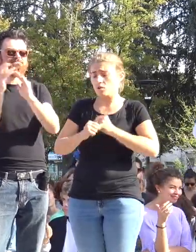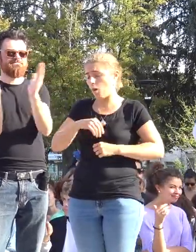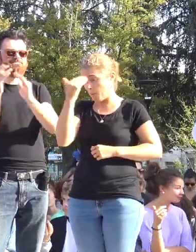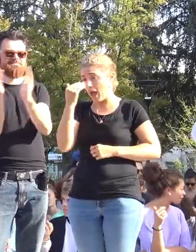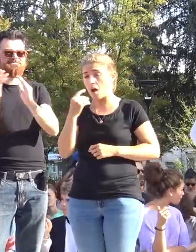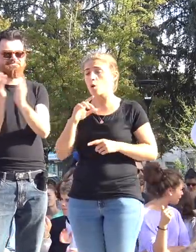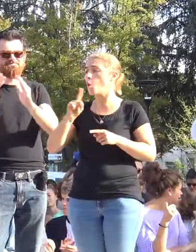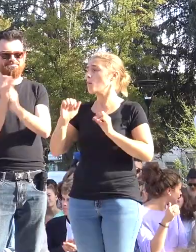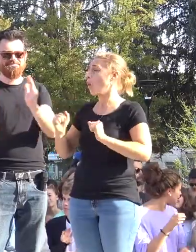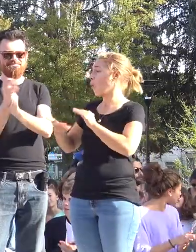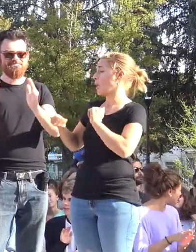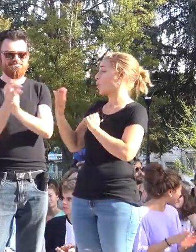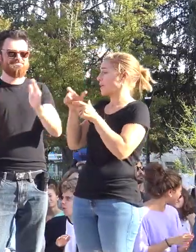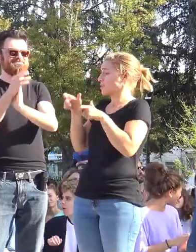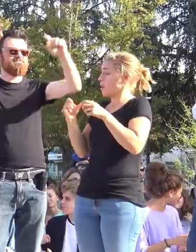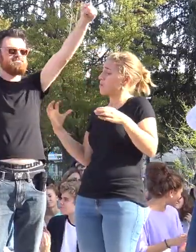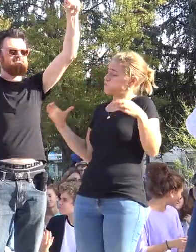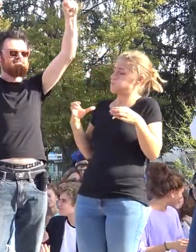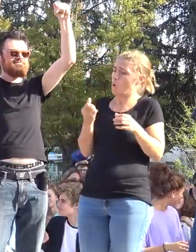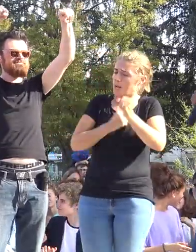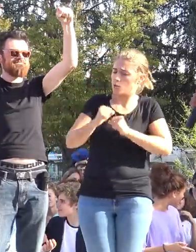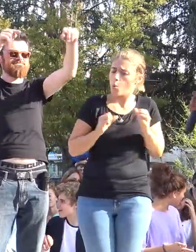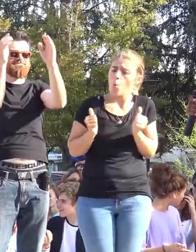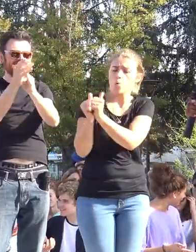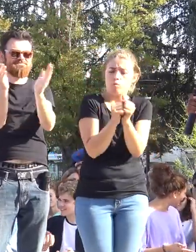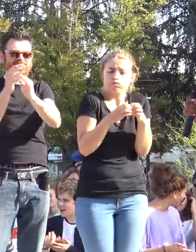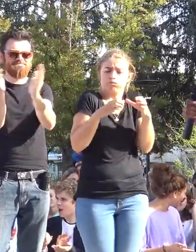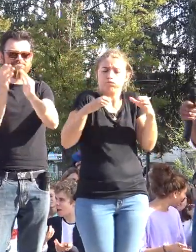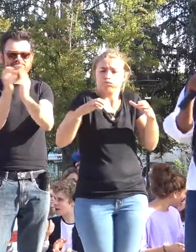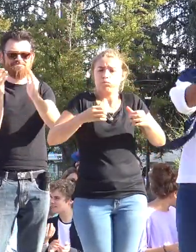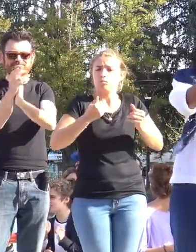Merci. Merci, merci, merci.